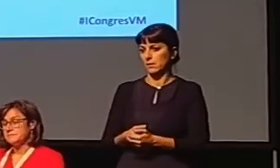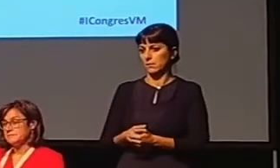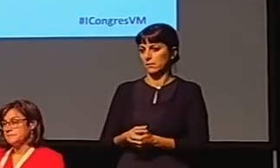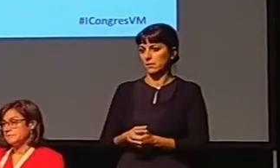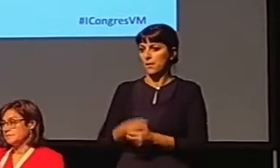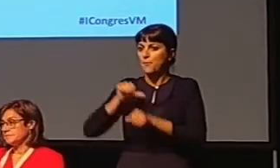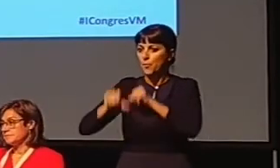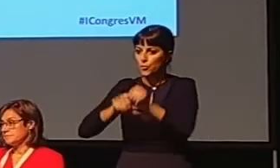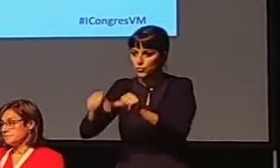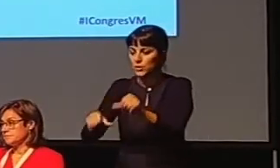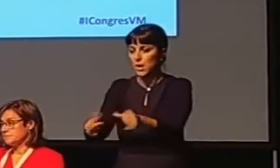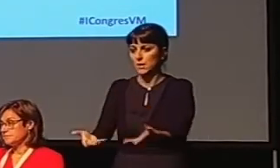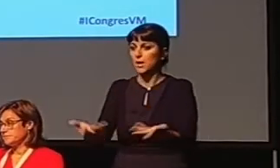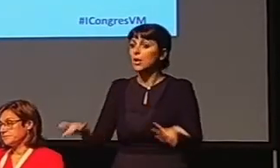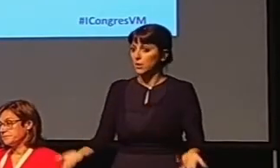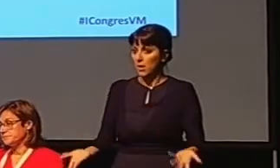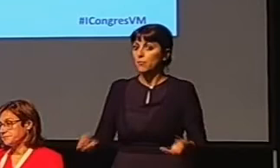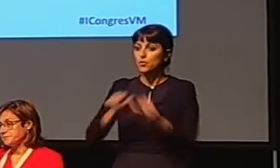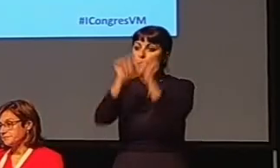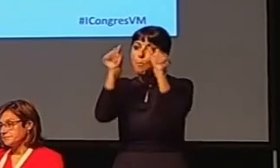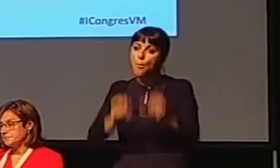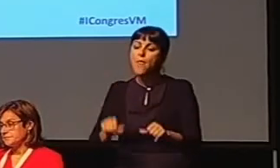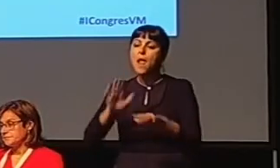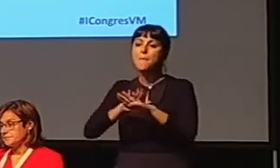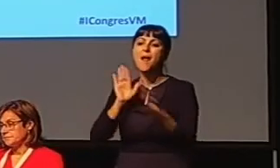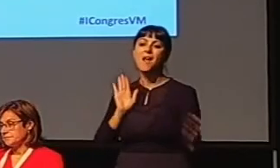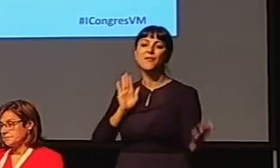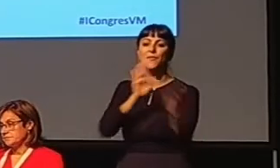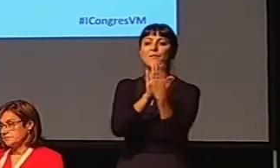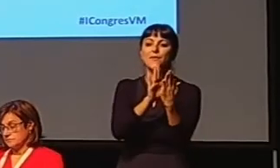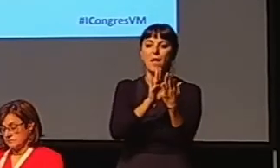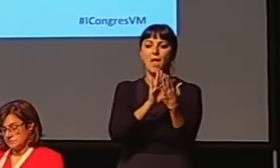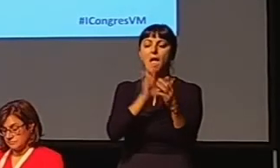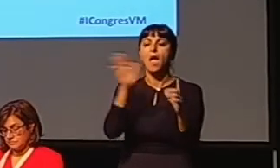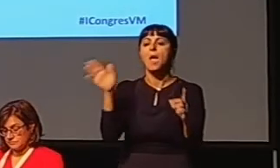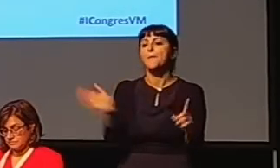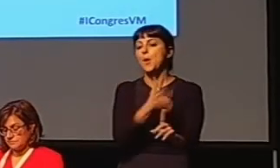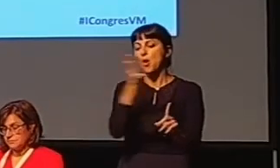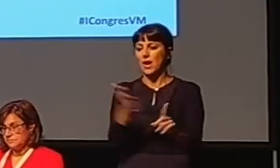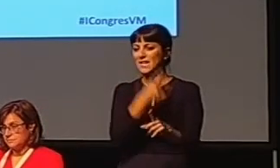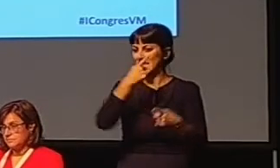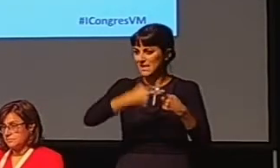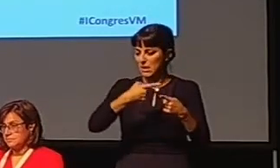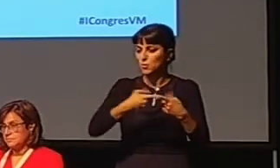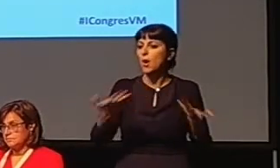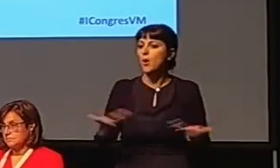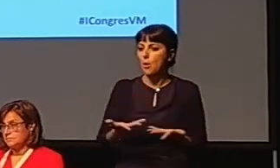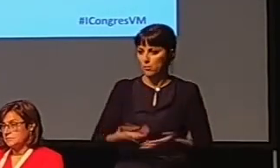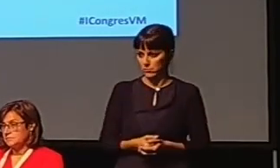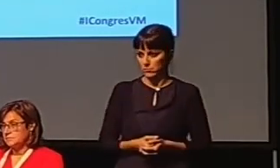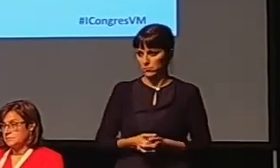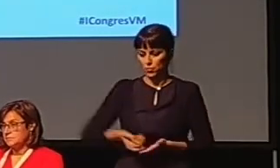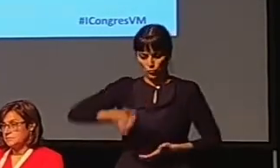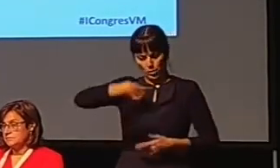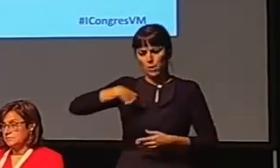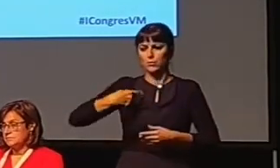Llavors, clar, és quin és el model d'abordatge de les violències sexuals? No? Nosaltres vam fer un super